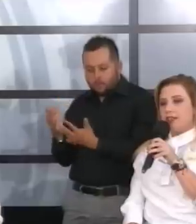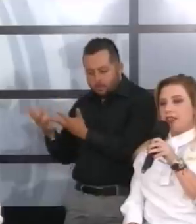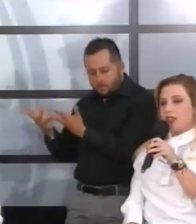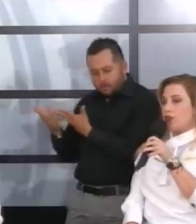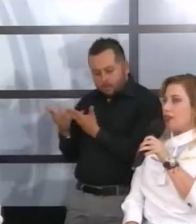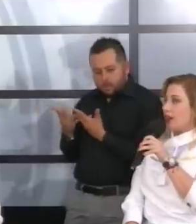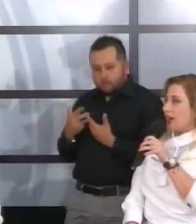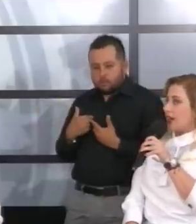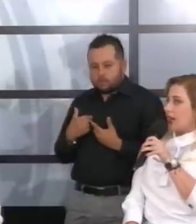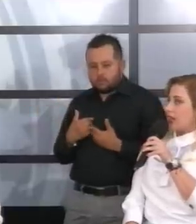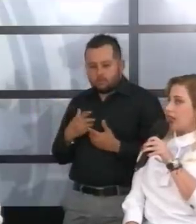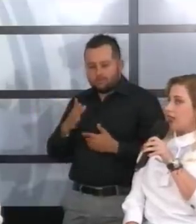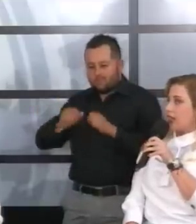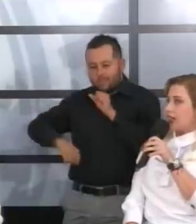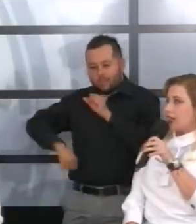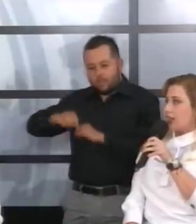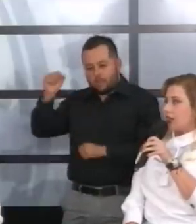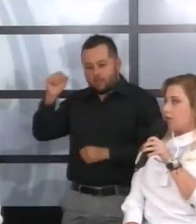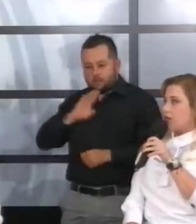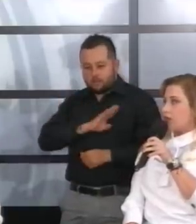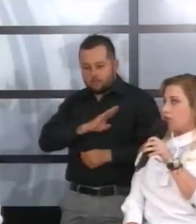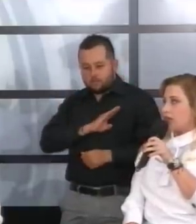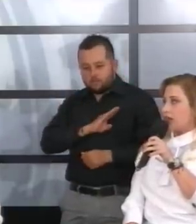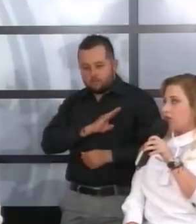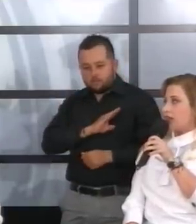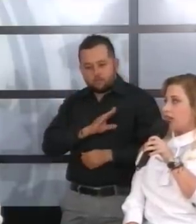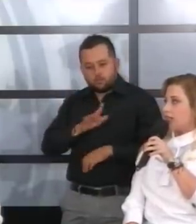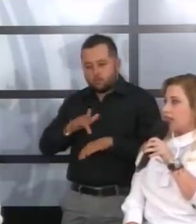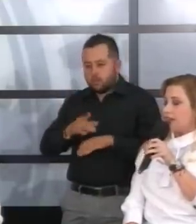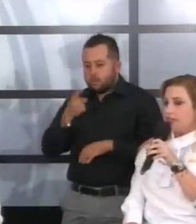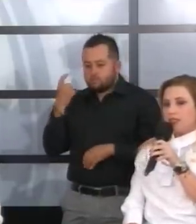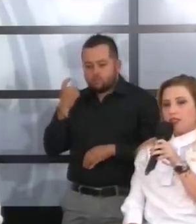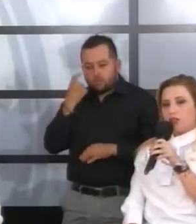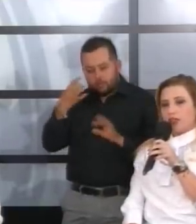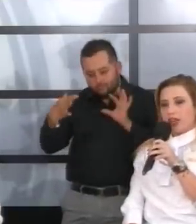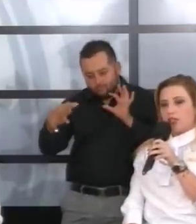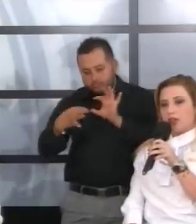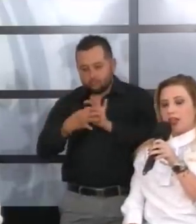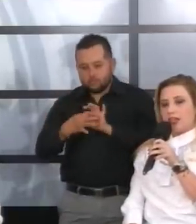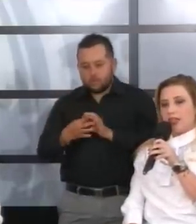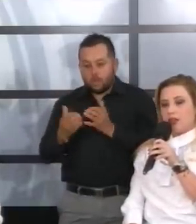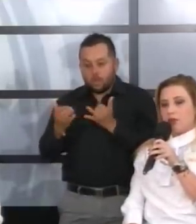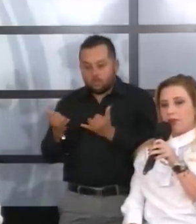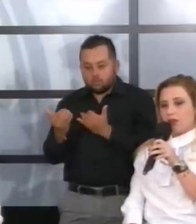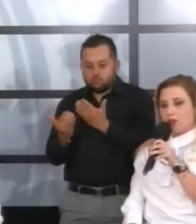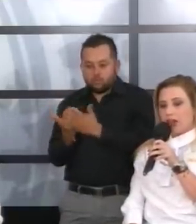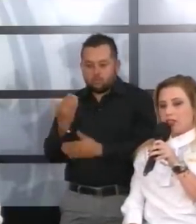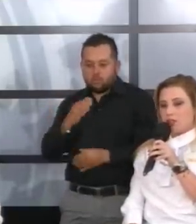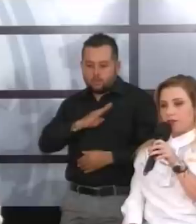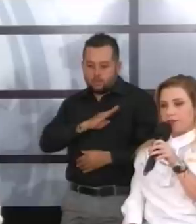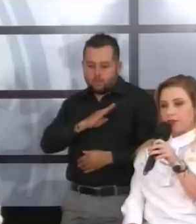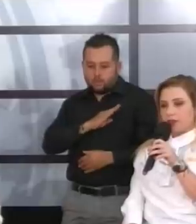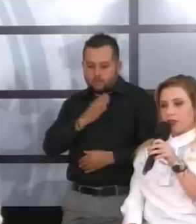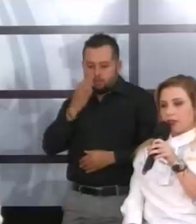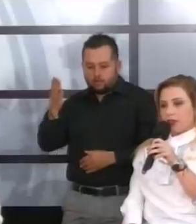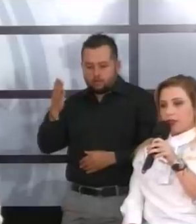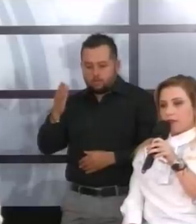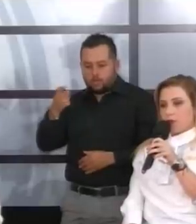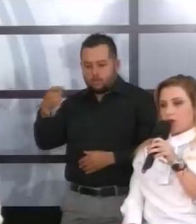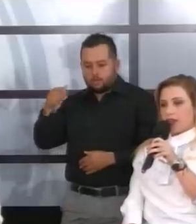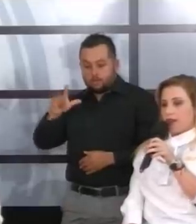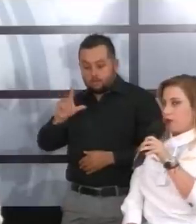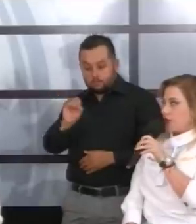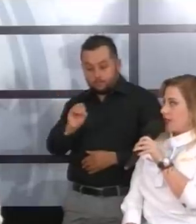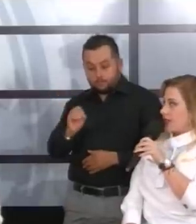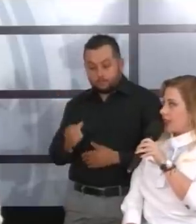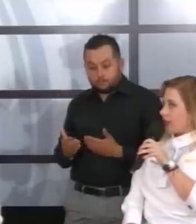dice que no iba a ganar la alcaldía y que teníamos que buscar una alianza con el actual alcalde Juan Pablo Gallo,